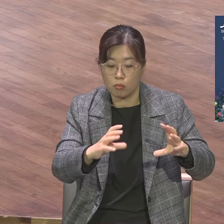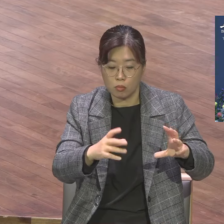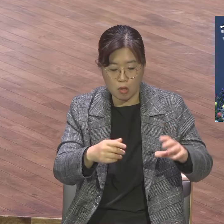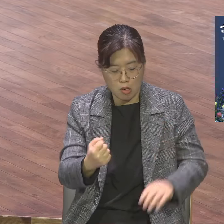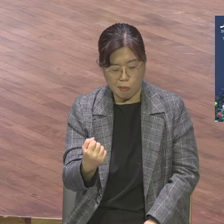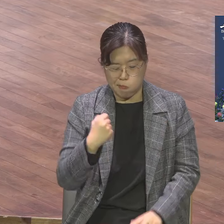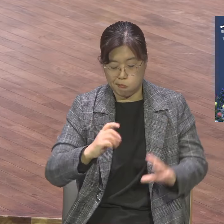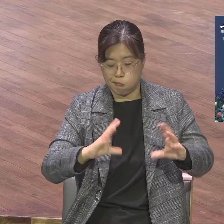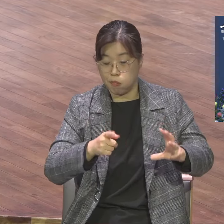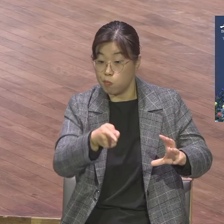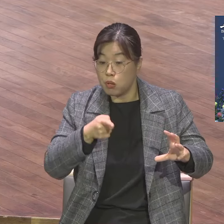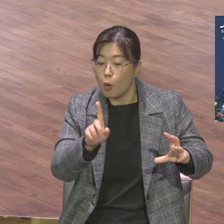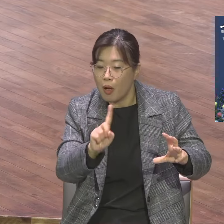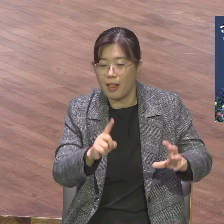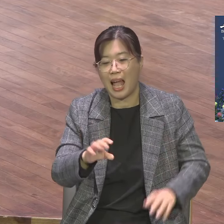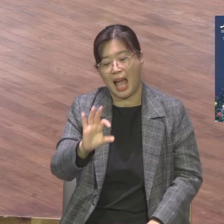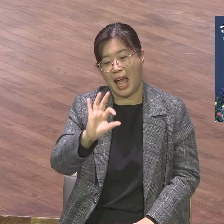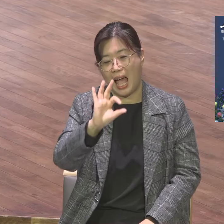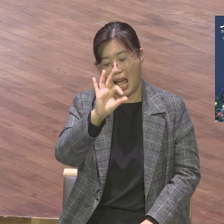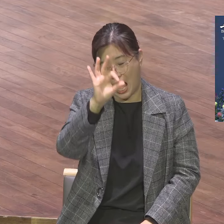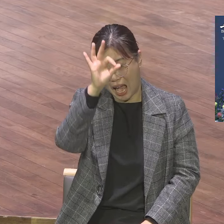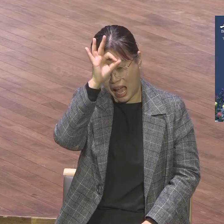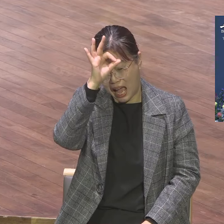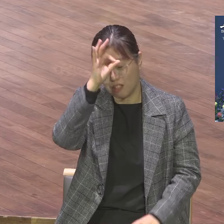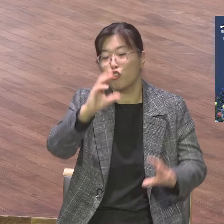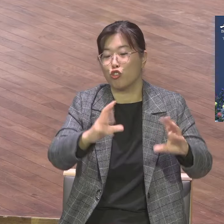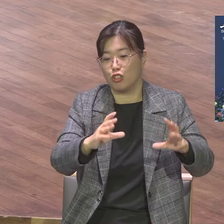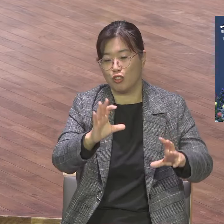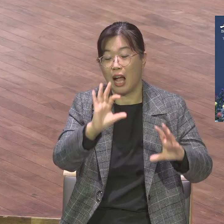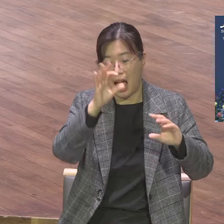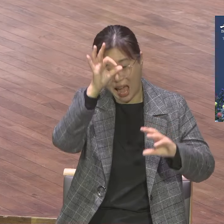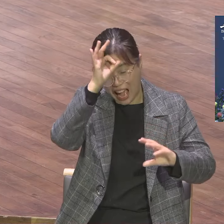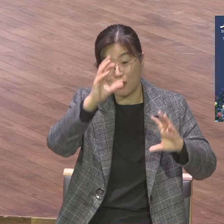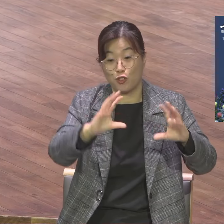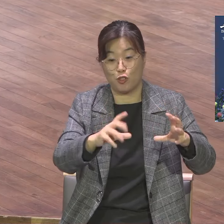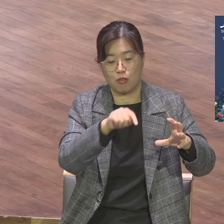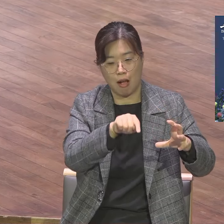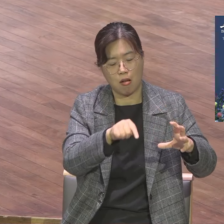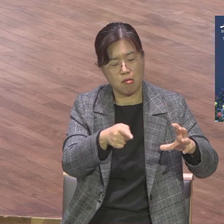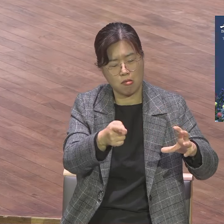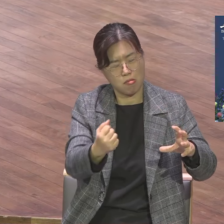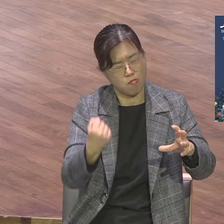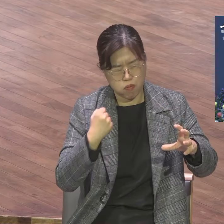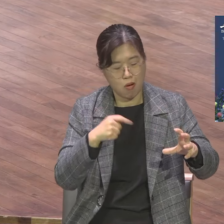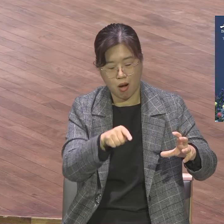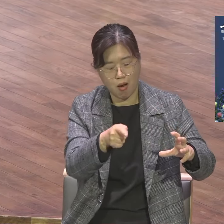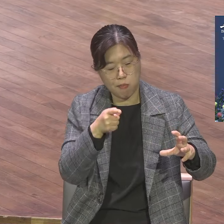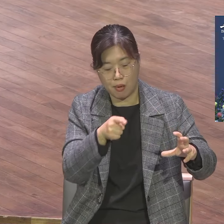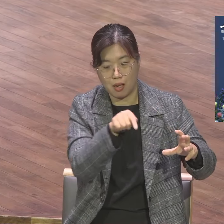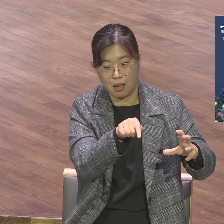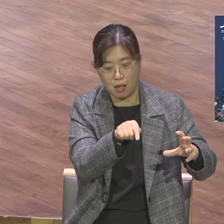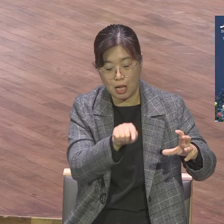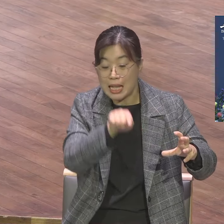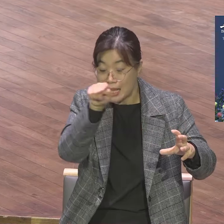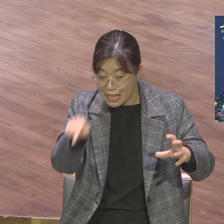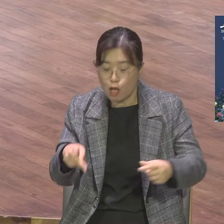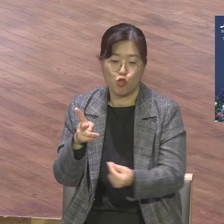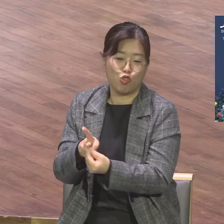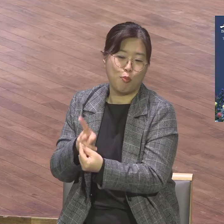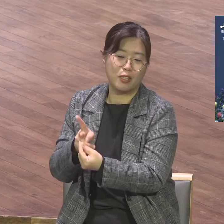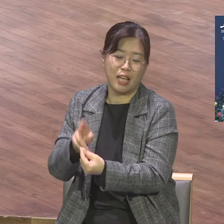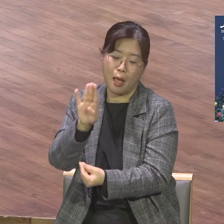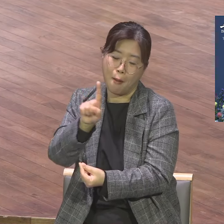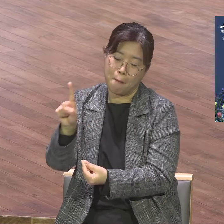막 생겨난 국가에 불과했어요. 그런데 이 아수르에 대한 심판에 앞서서 바벨론에 이